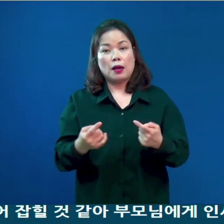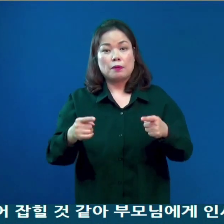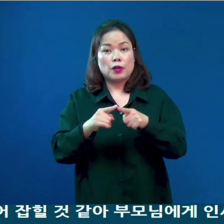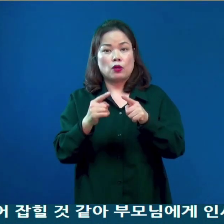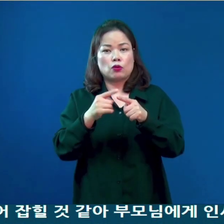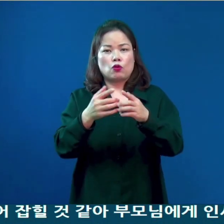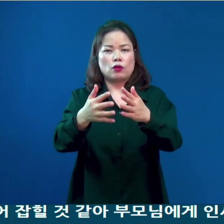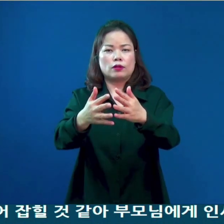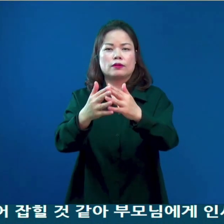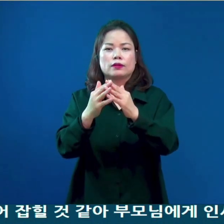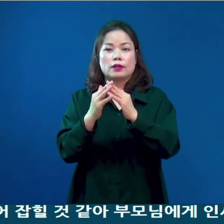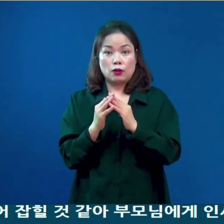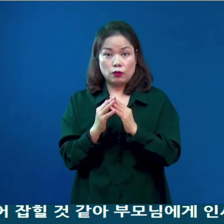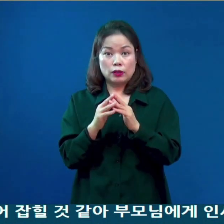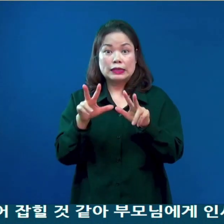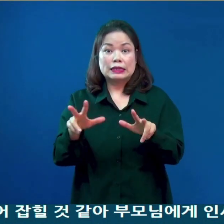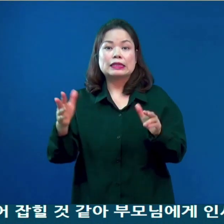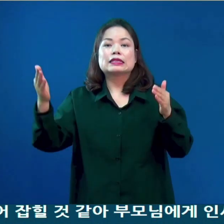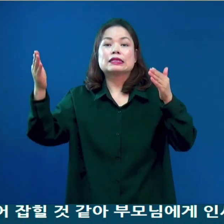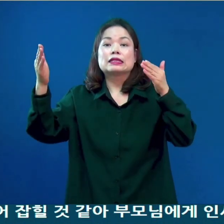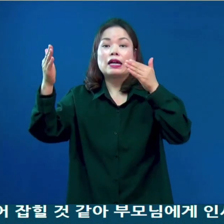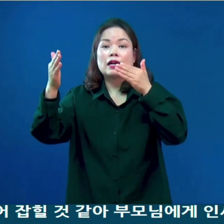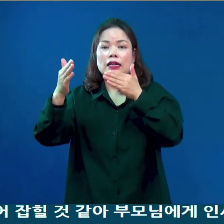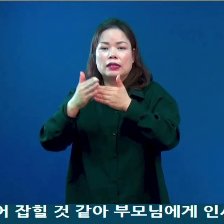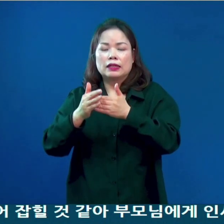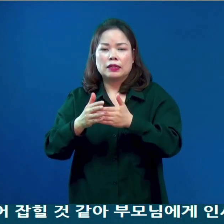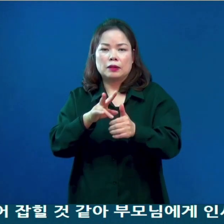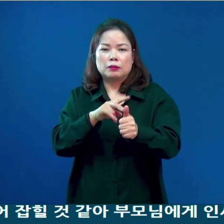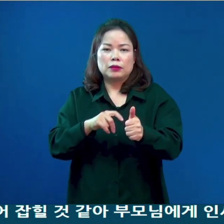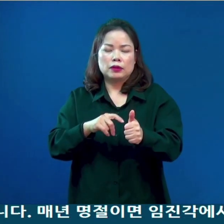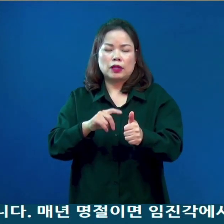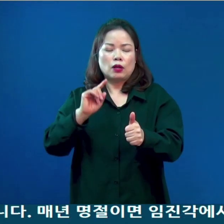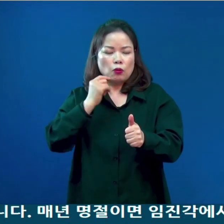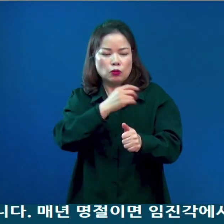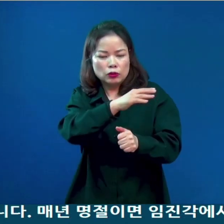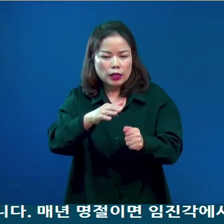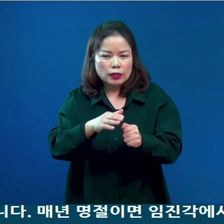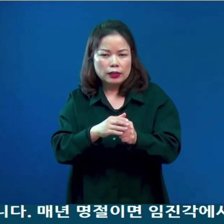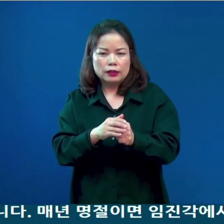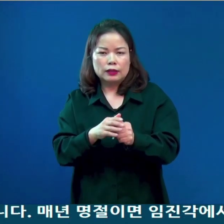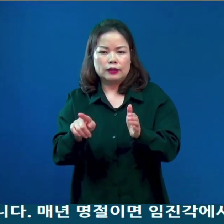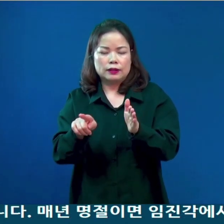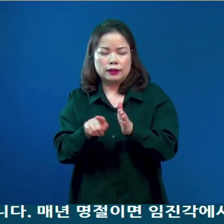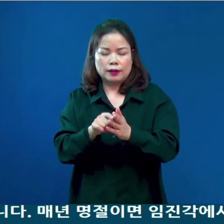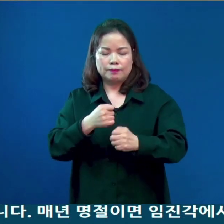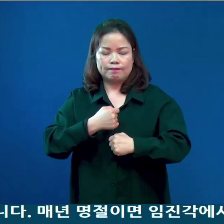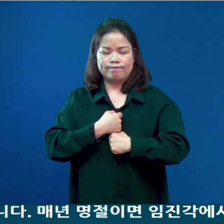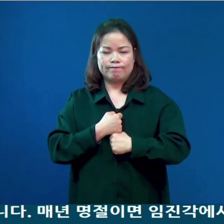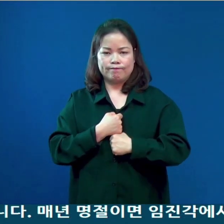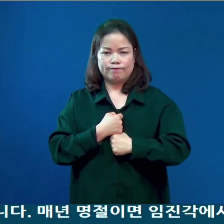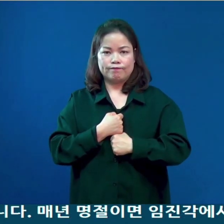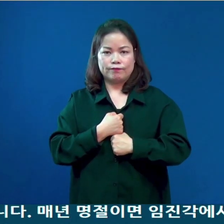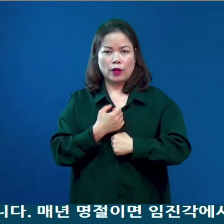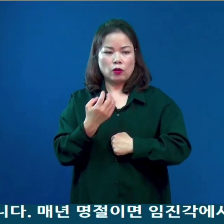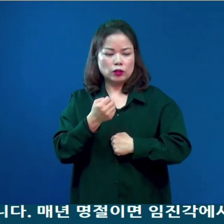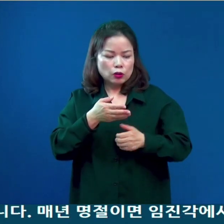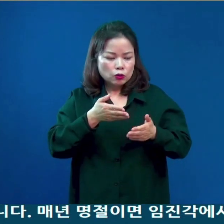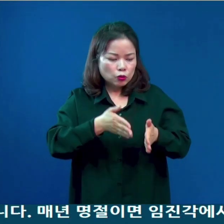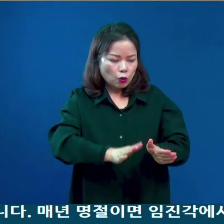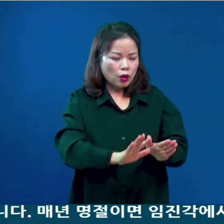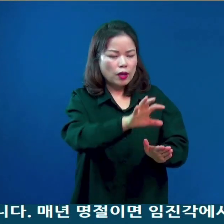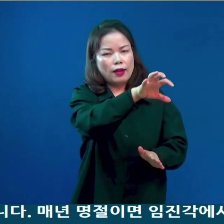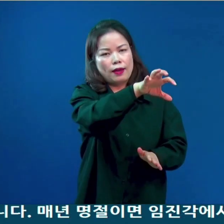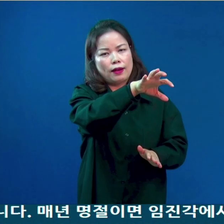교회를 세우고 지금까지 미우나 고우나 신앙의 진지를 지켰으며 언젠가는 고향으로